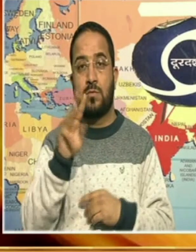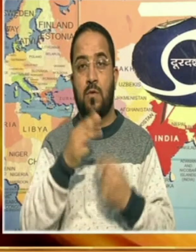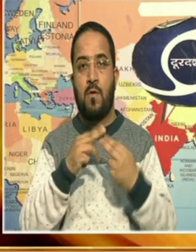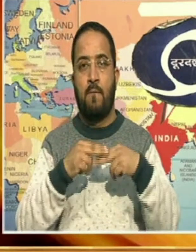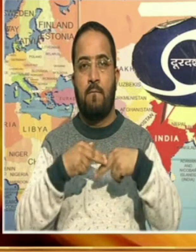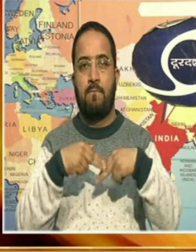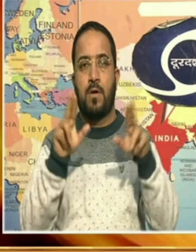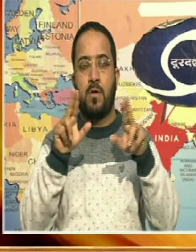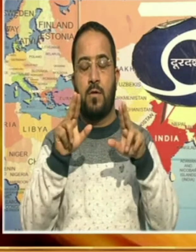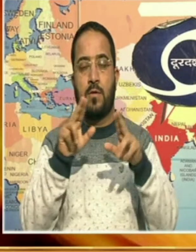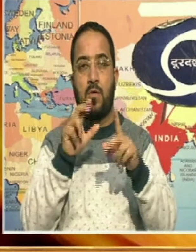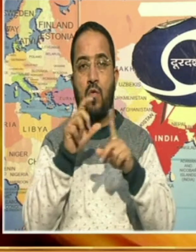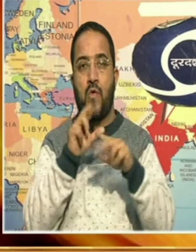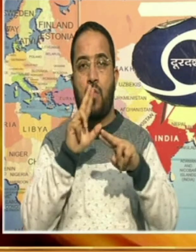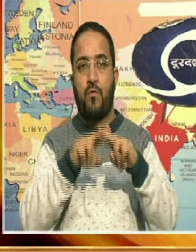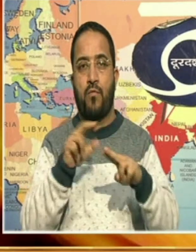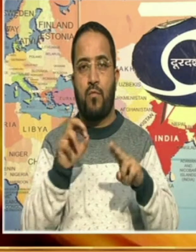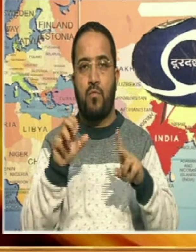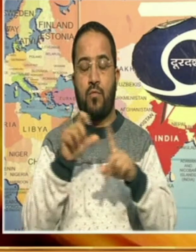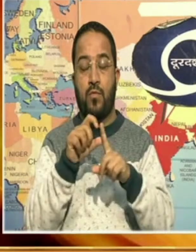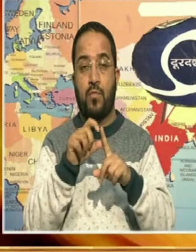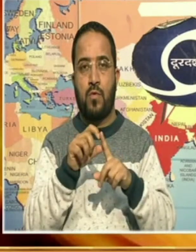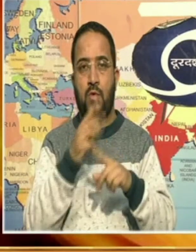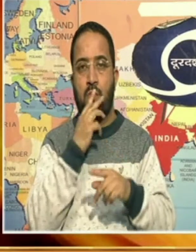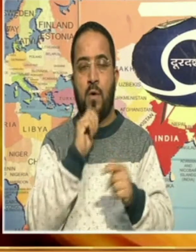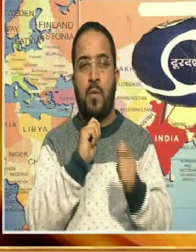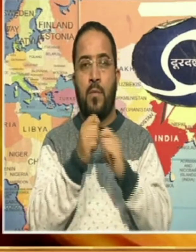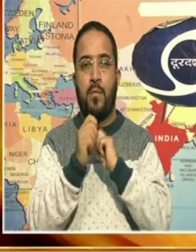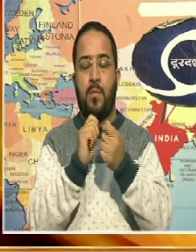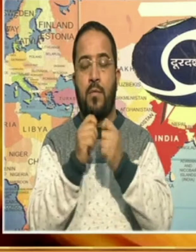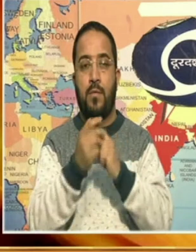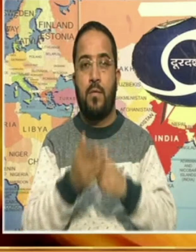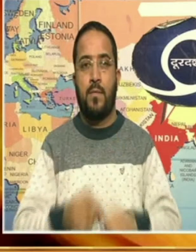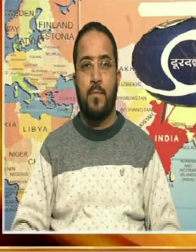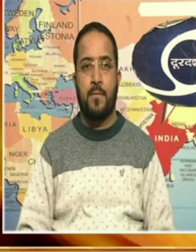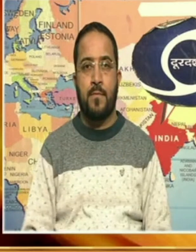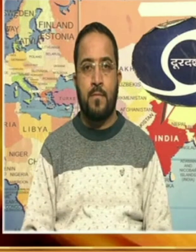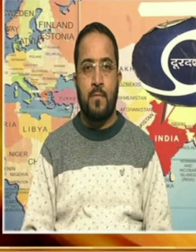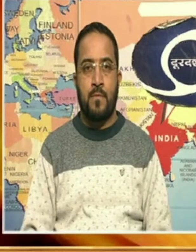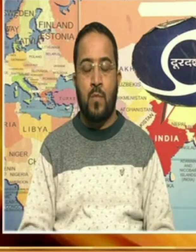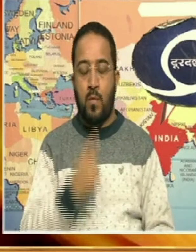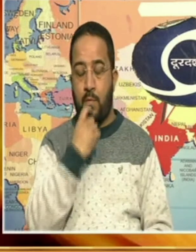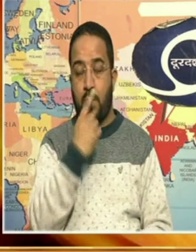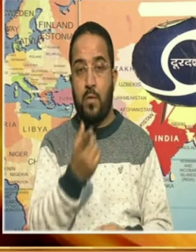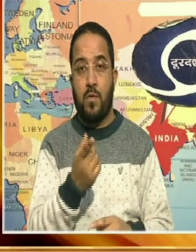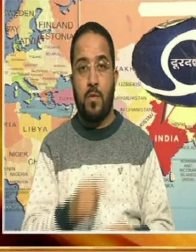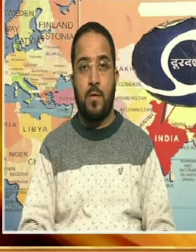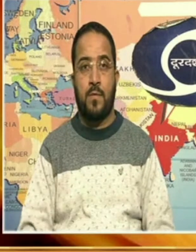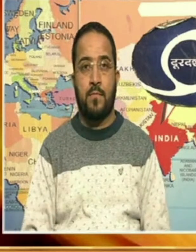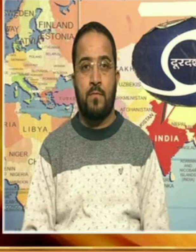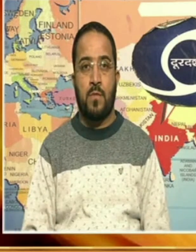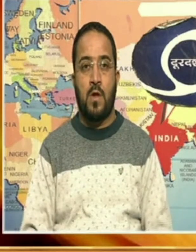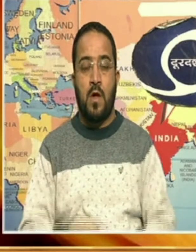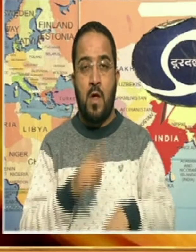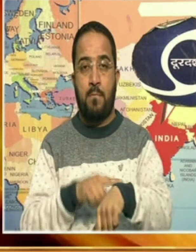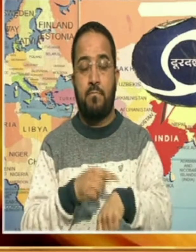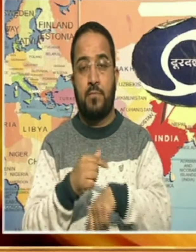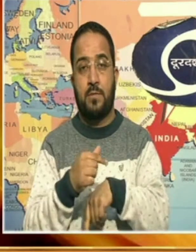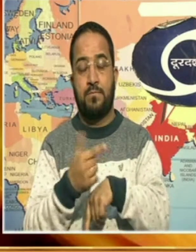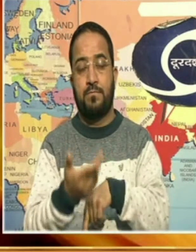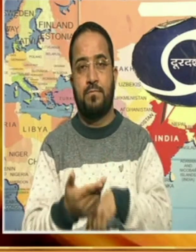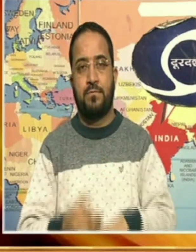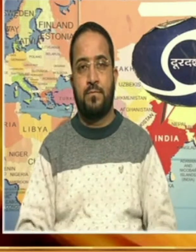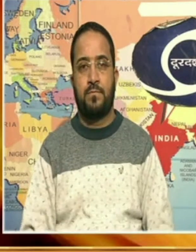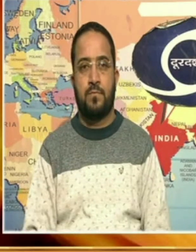اجلاس سے خطاب کرتے ہوئے انہوں نے کہا کہ اب وقت آ گیا ہے کہ